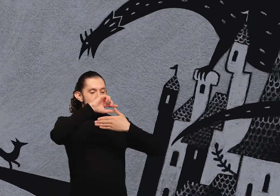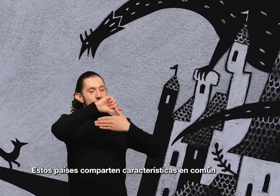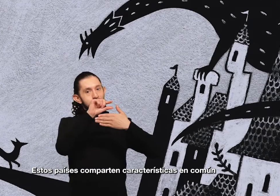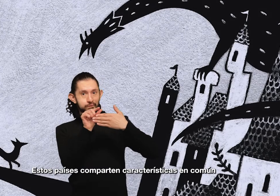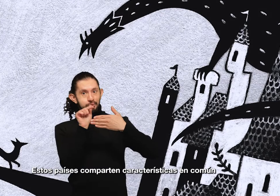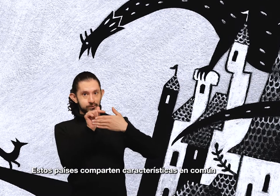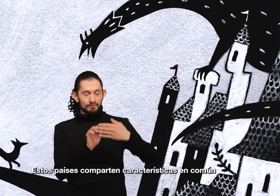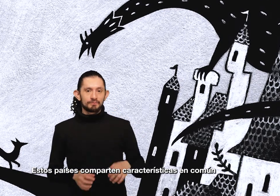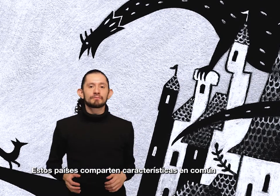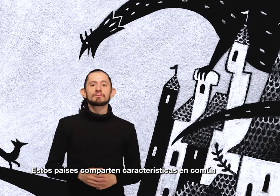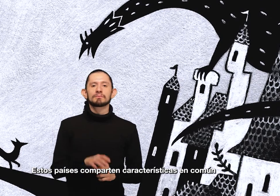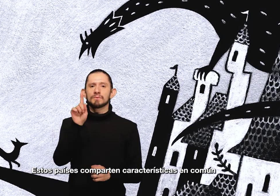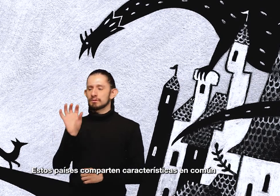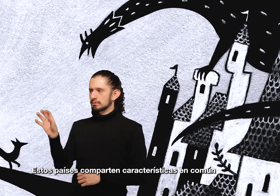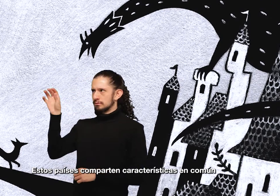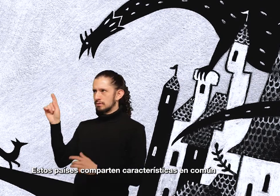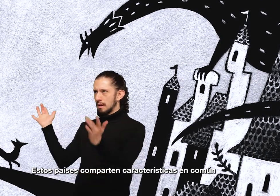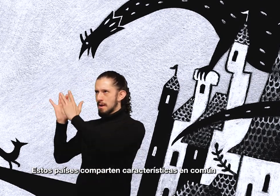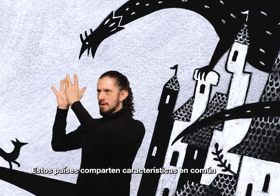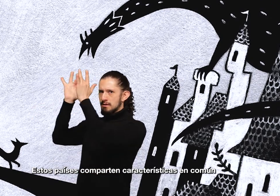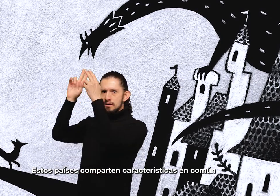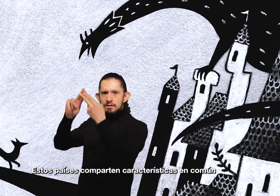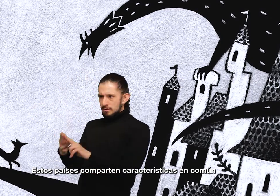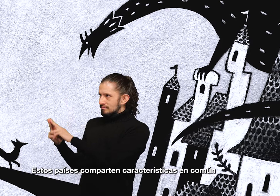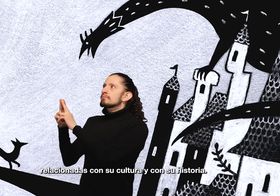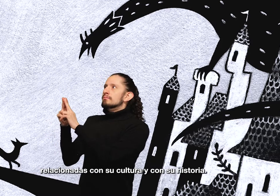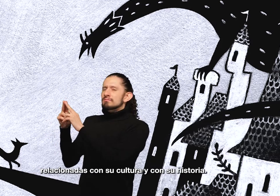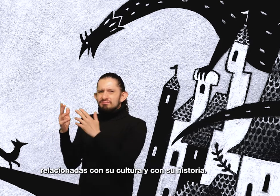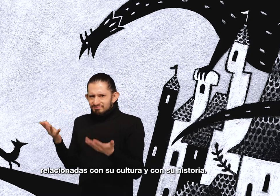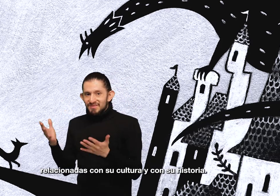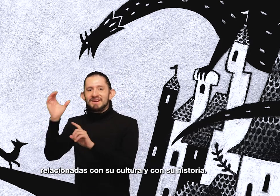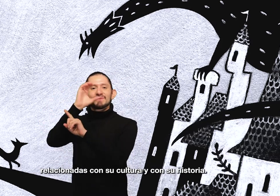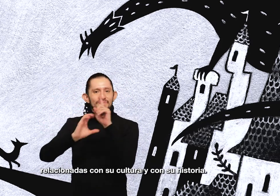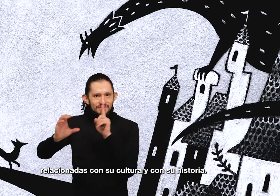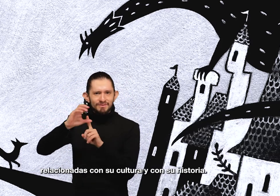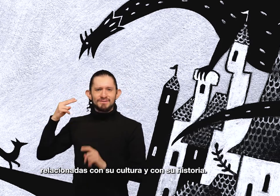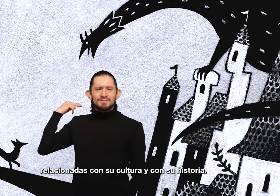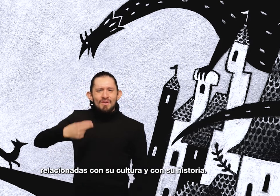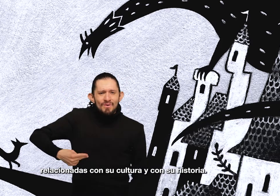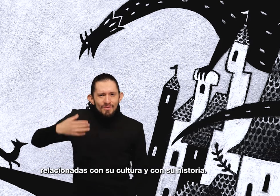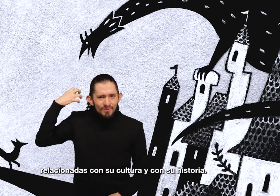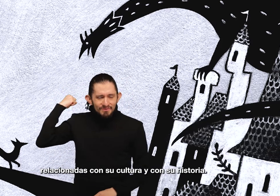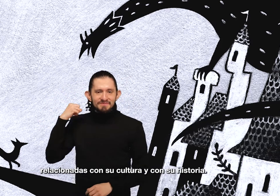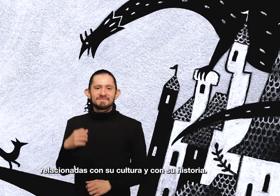Estos países comparten características en común relacionadas con su cultura y con su historia.